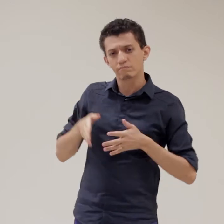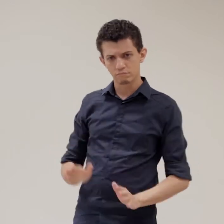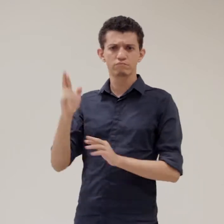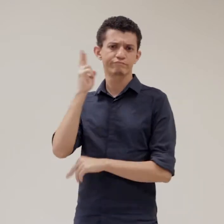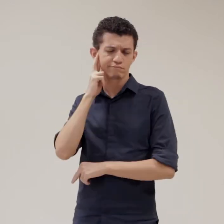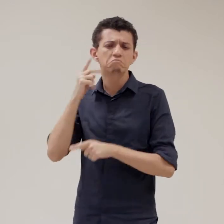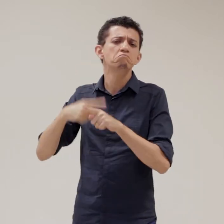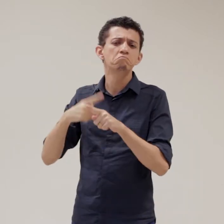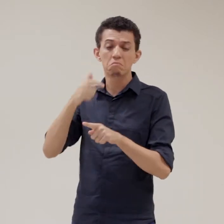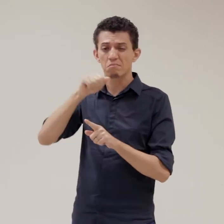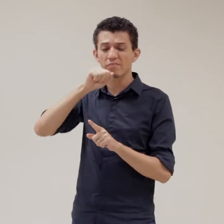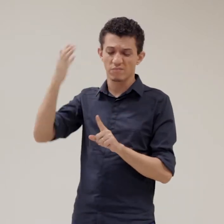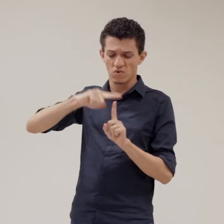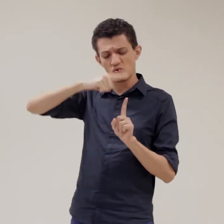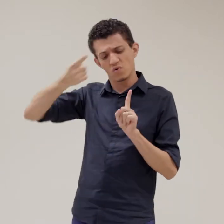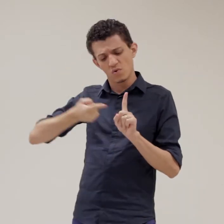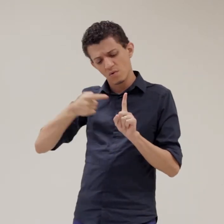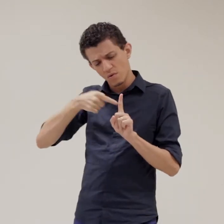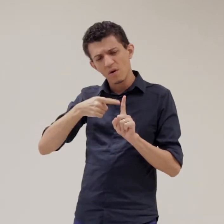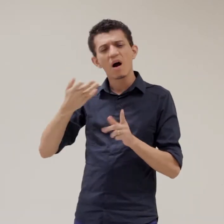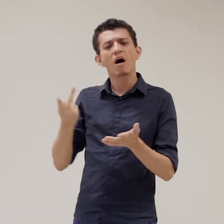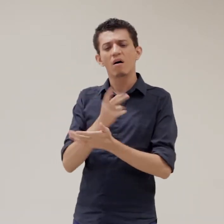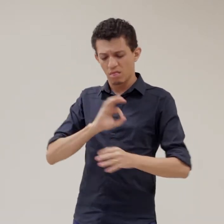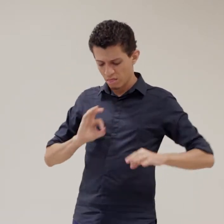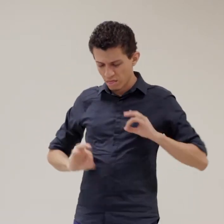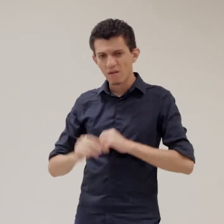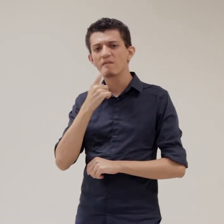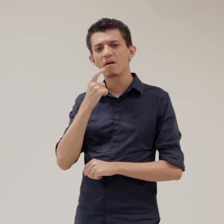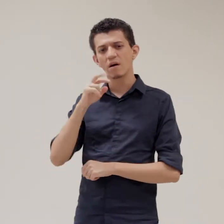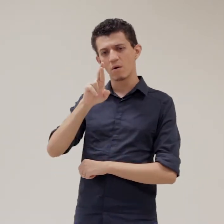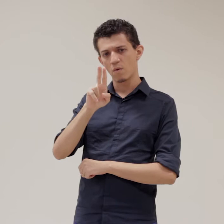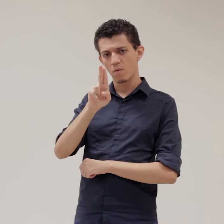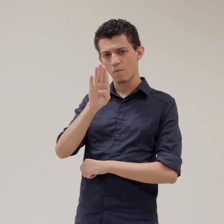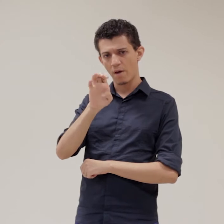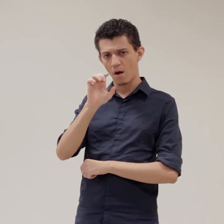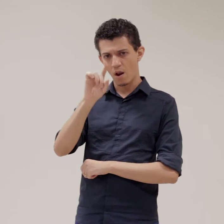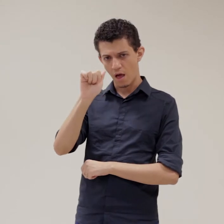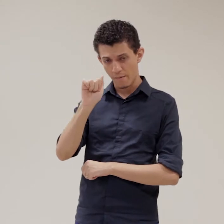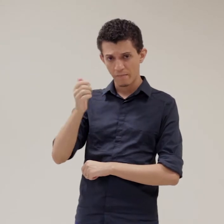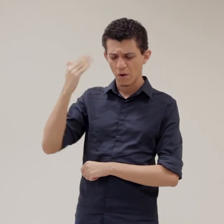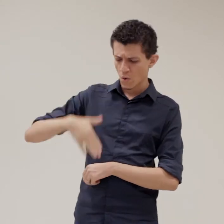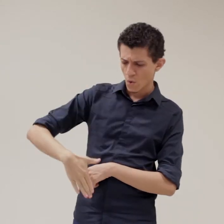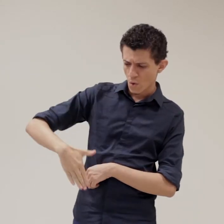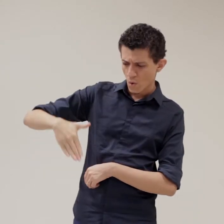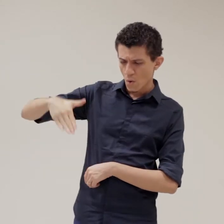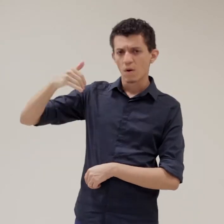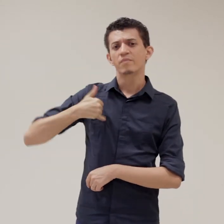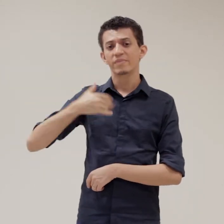acometeu sua mãe na gestação, ele entrou pela primeira vez em uma igreja evangélica aos 14 anos de idade. Não entendeu quase nada